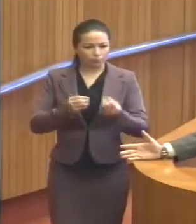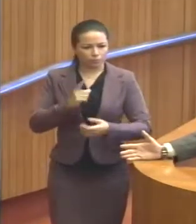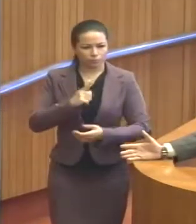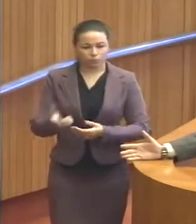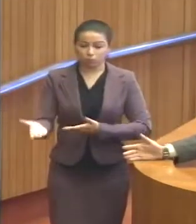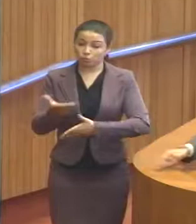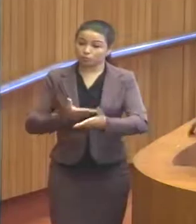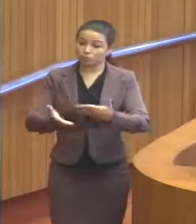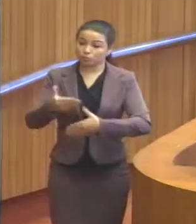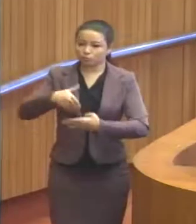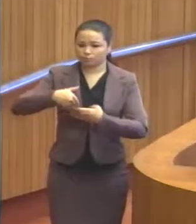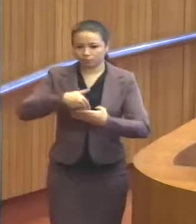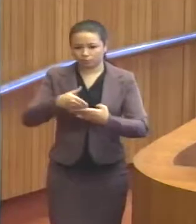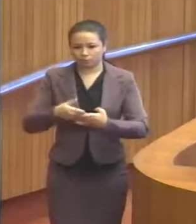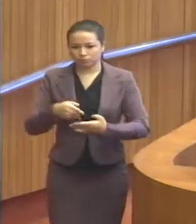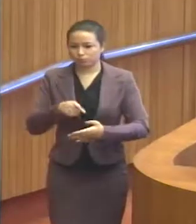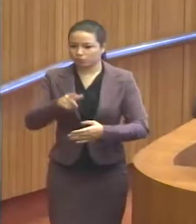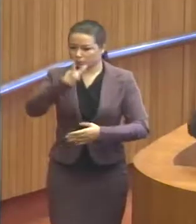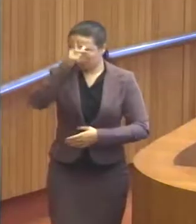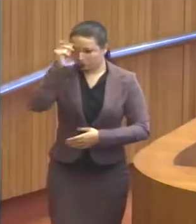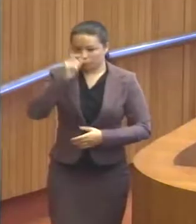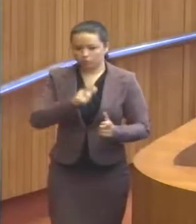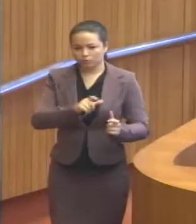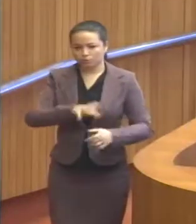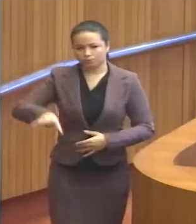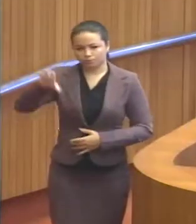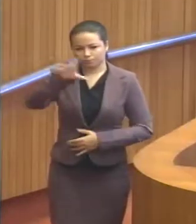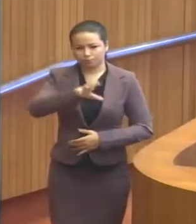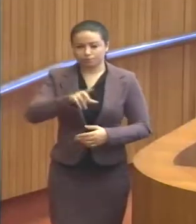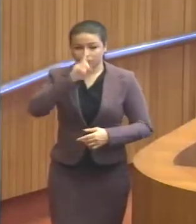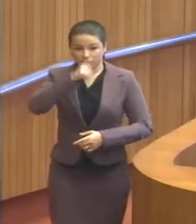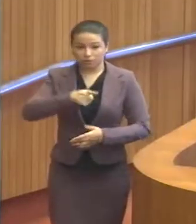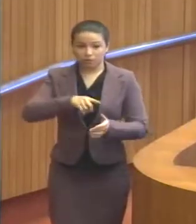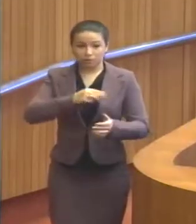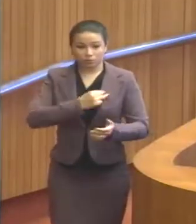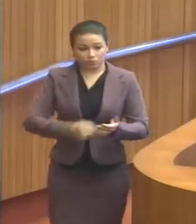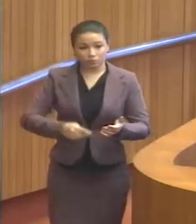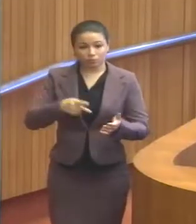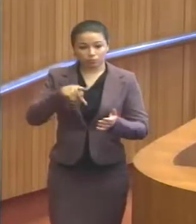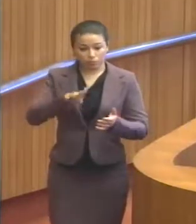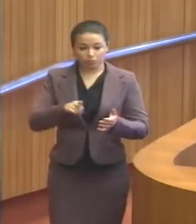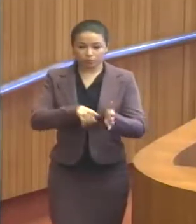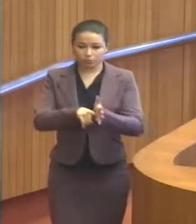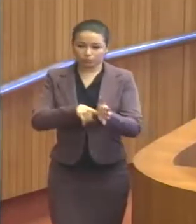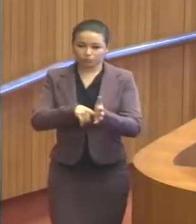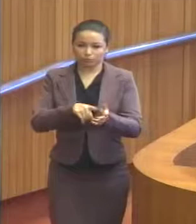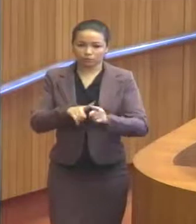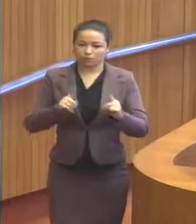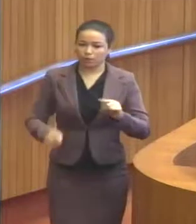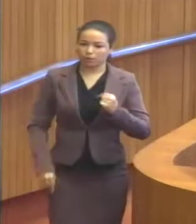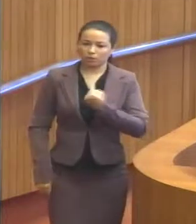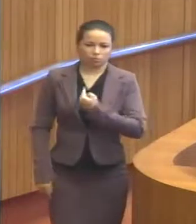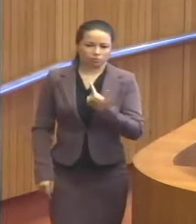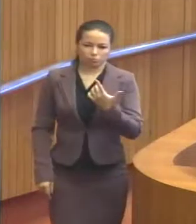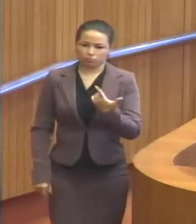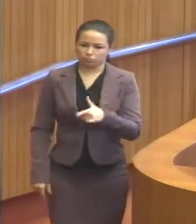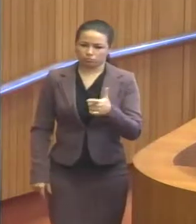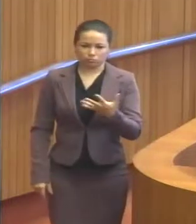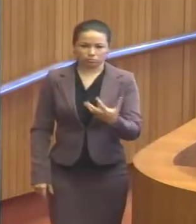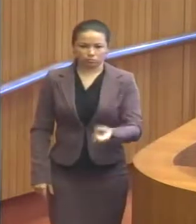comprando voto. Vamos mandar para o município e manda o Ministério Público fiscalizar. Agora, nós não